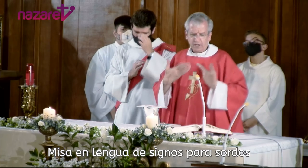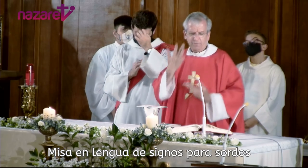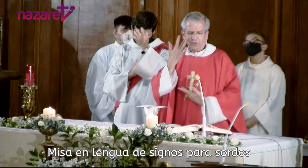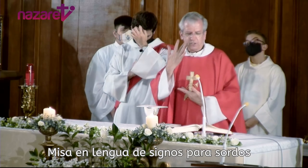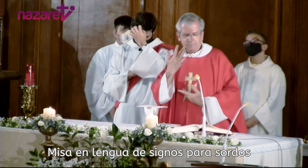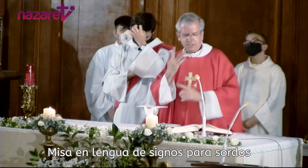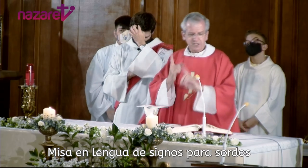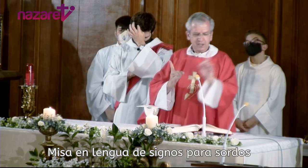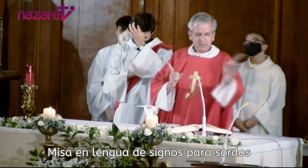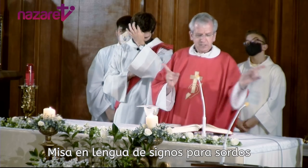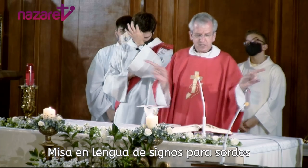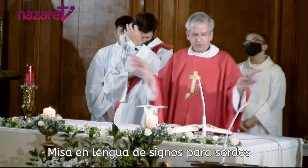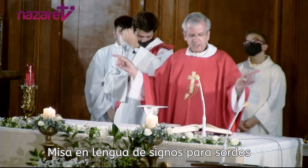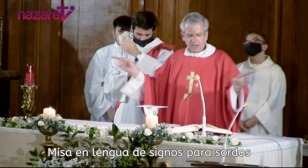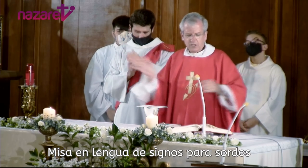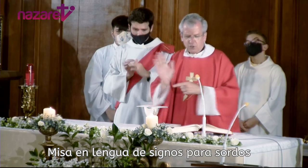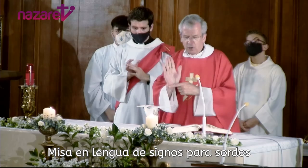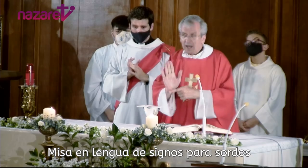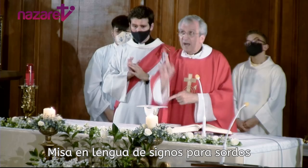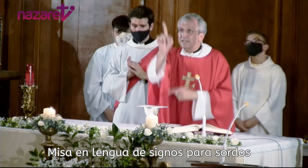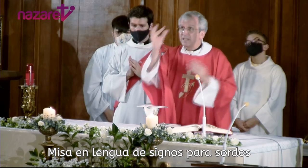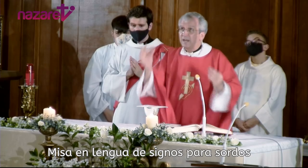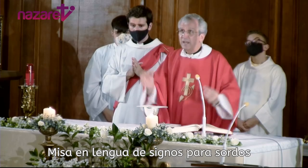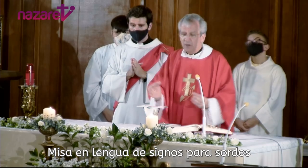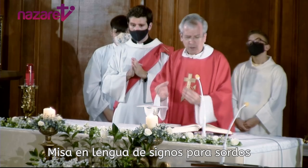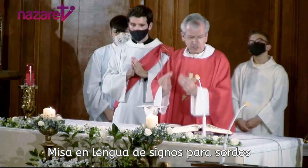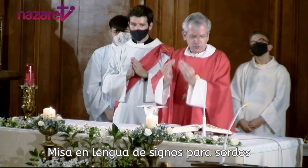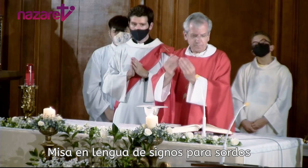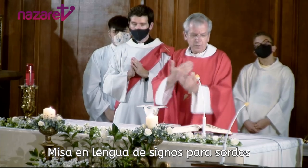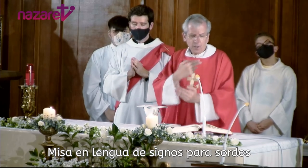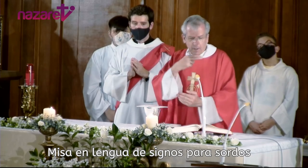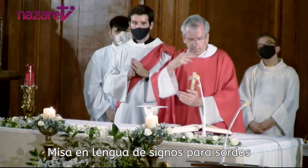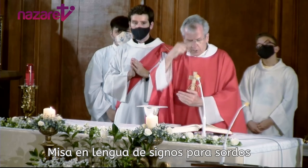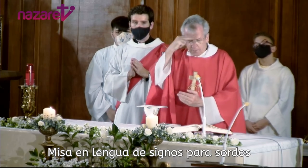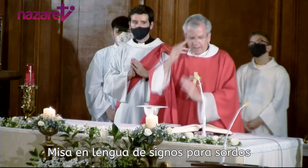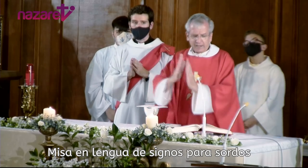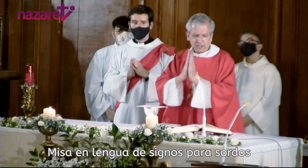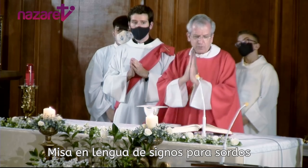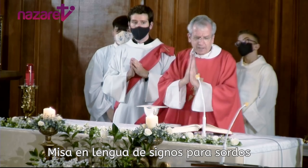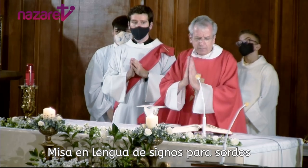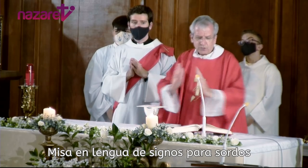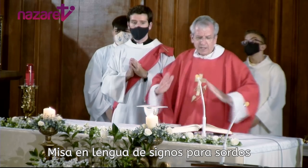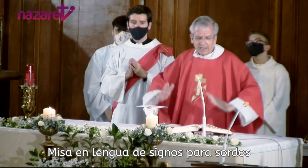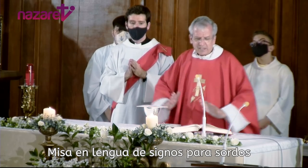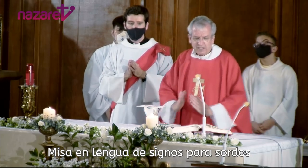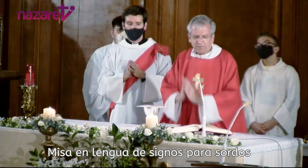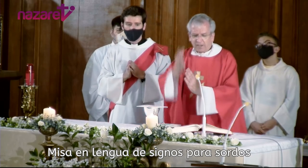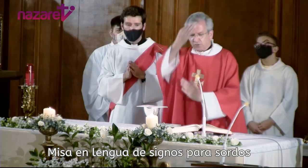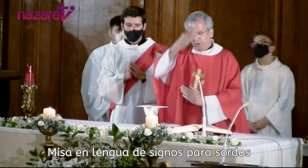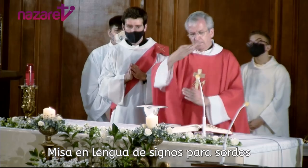sacrificio sin mancha desde donde sale el sol hasta el ocaso. Por eso, Padre, te suplicamos que santifiques con el